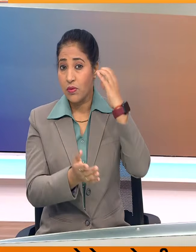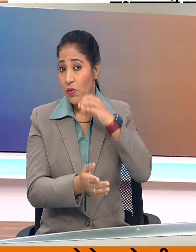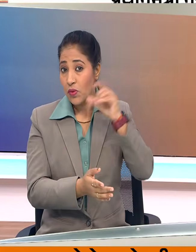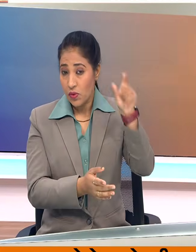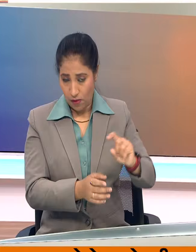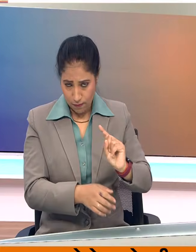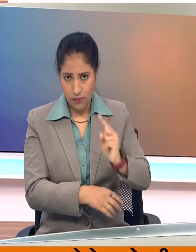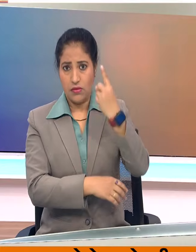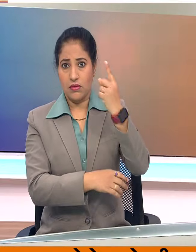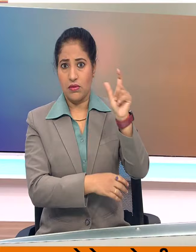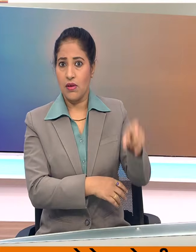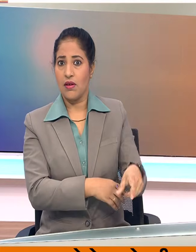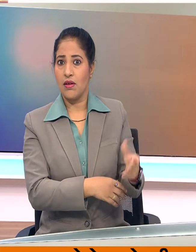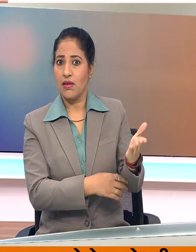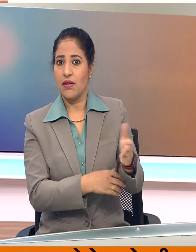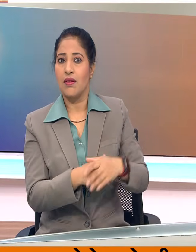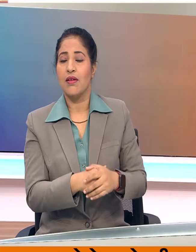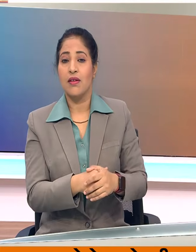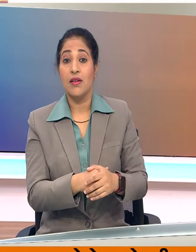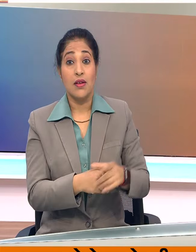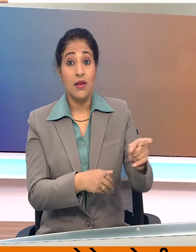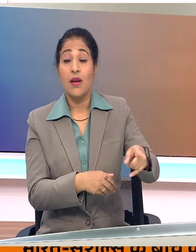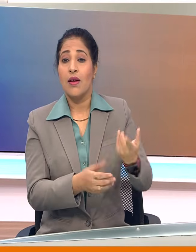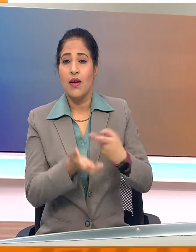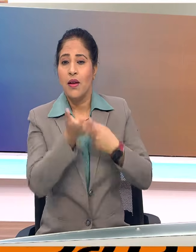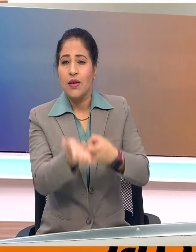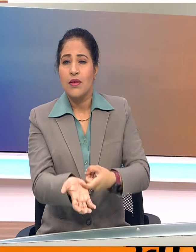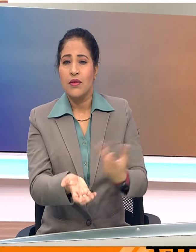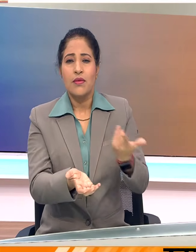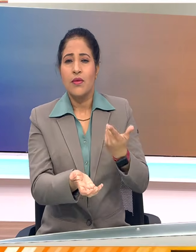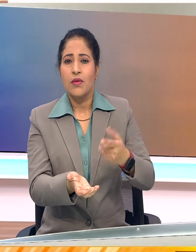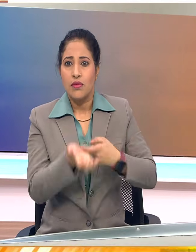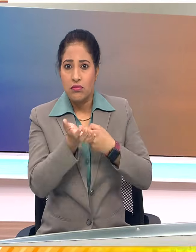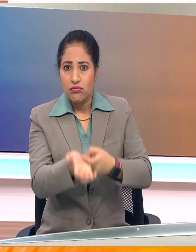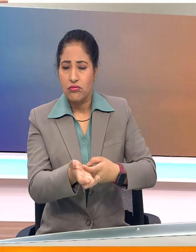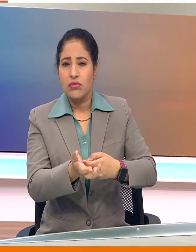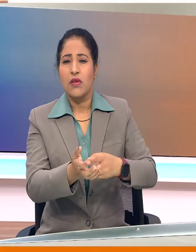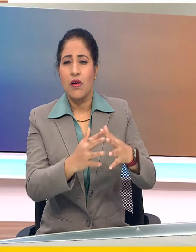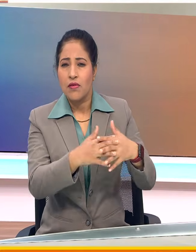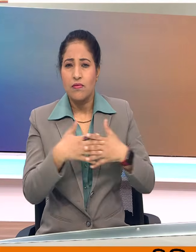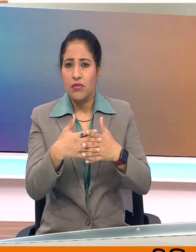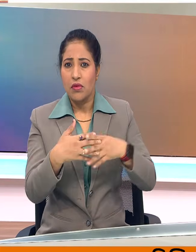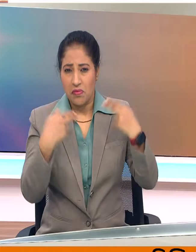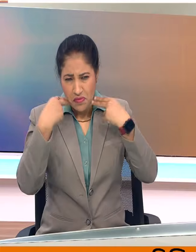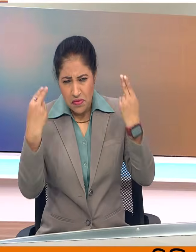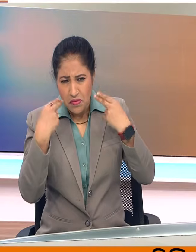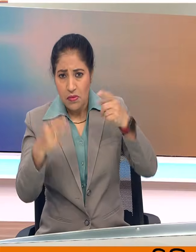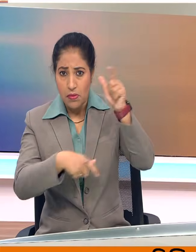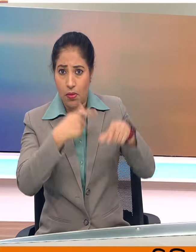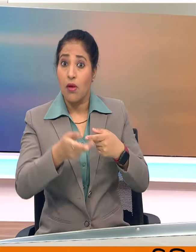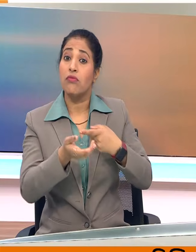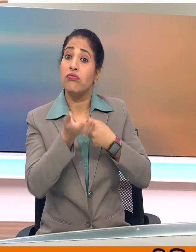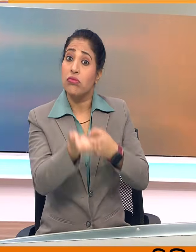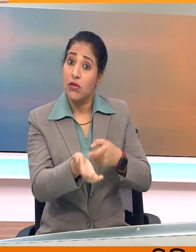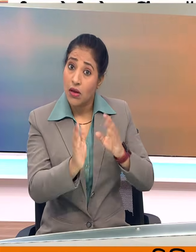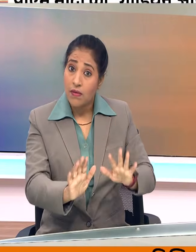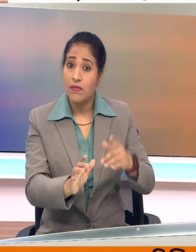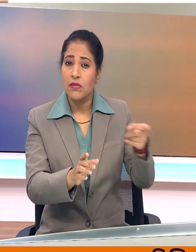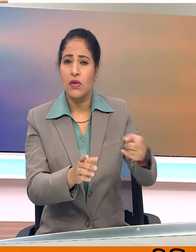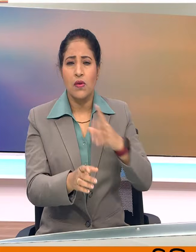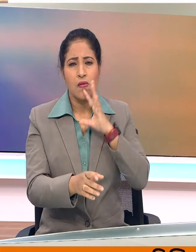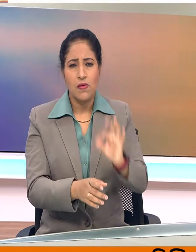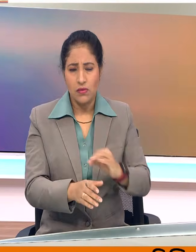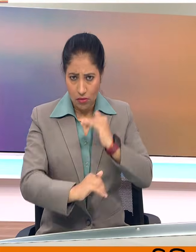नरेंद्र मोदी पहले व्यक्ति हैं। ये सम्मान उन प्रतिष्ठित विदेशी हस्तियों को दिया जाता है जिन्होंने